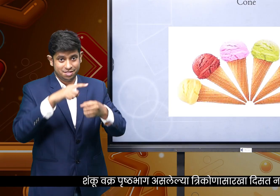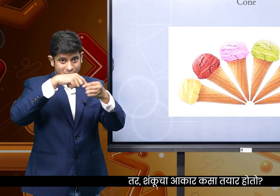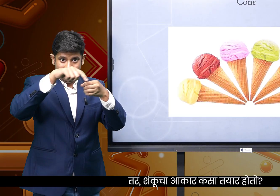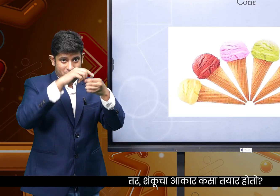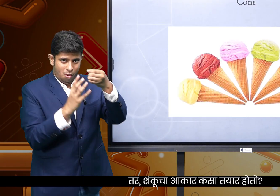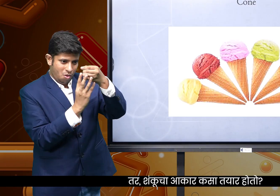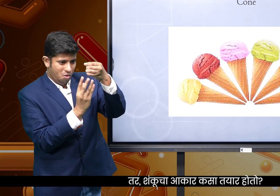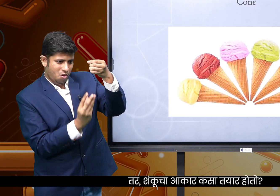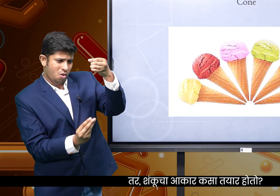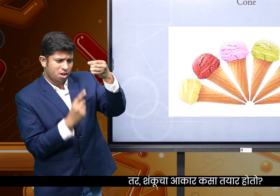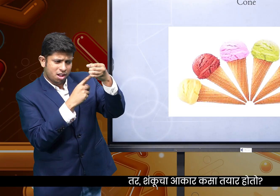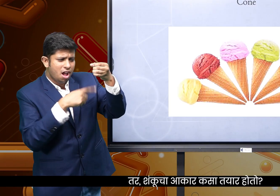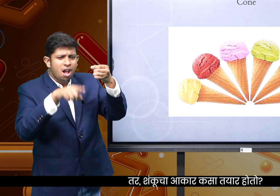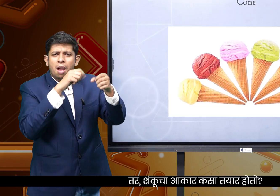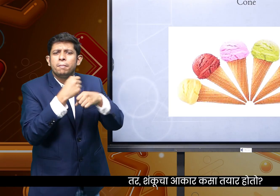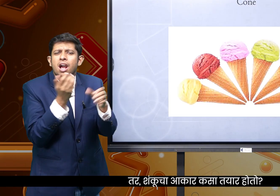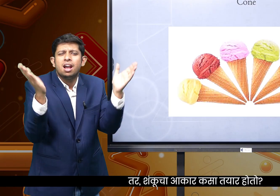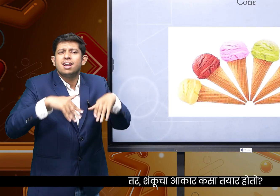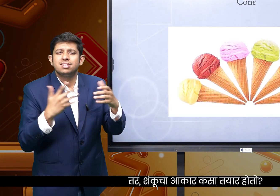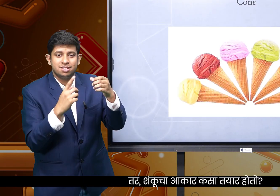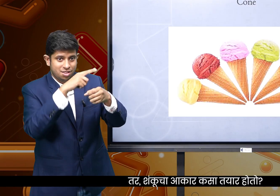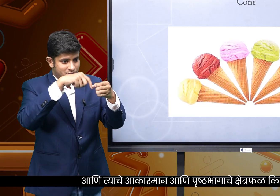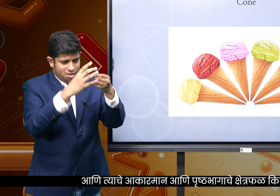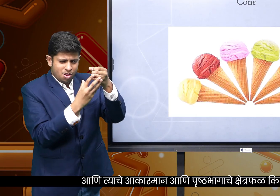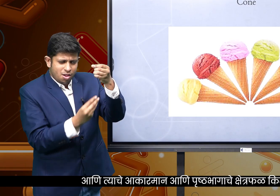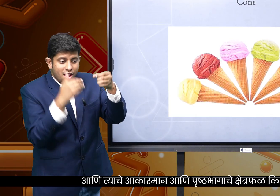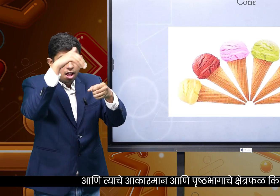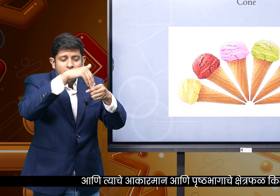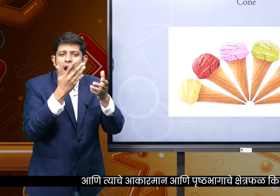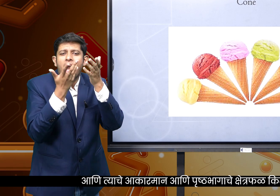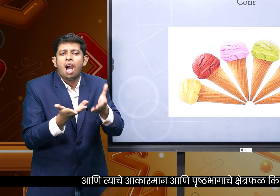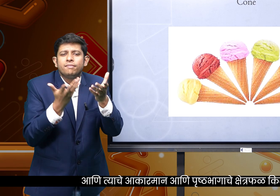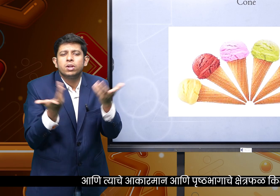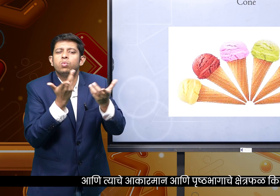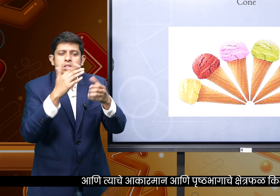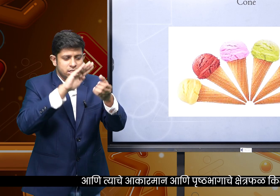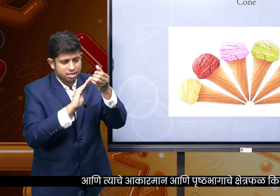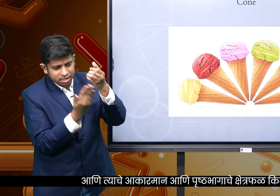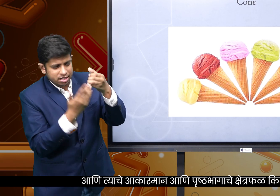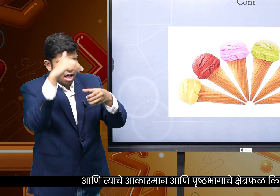पण शंकूचा आकार कसा तयार होतो आणि त्याचे आकारमान आणि पृष्ठभागाचे क्षेत्रफळ किती